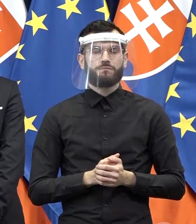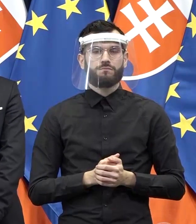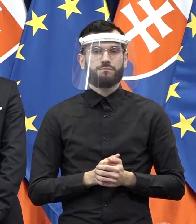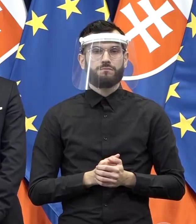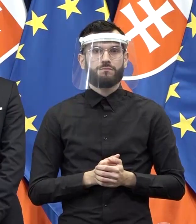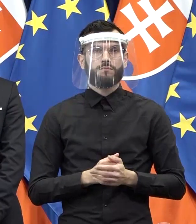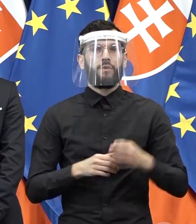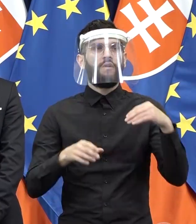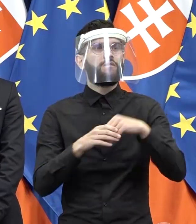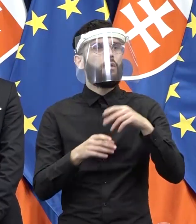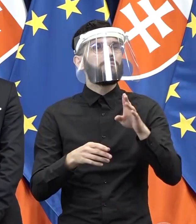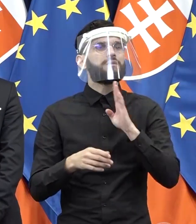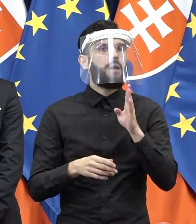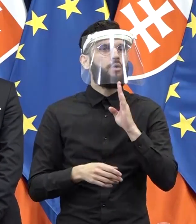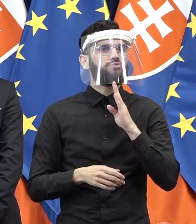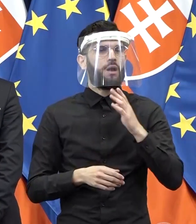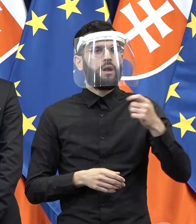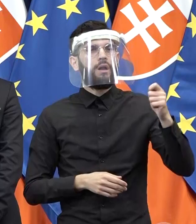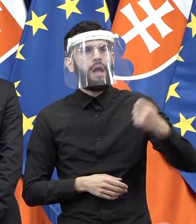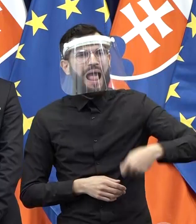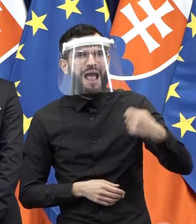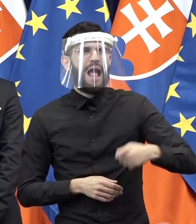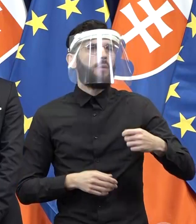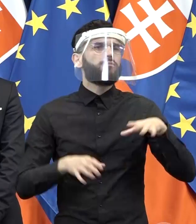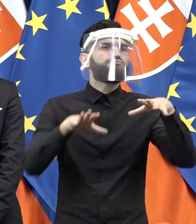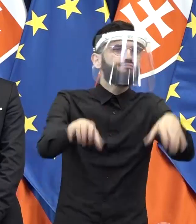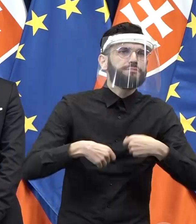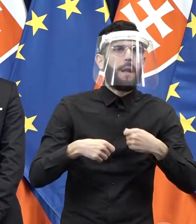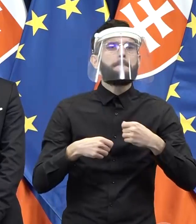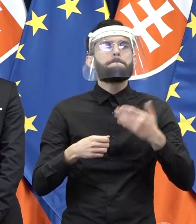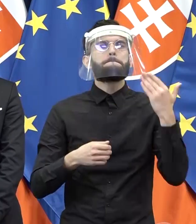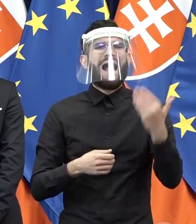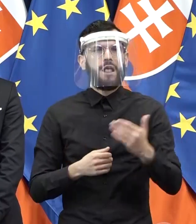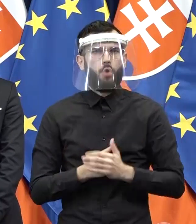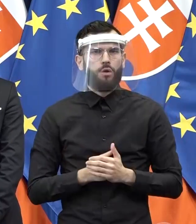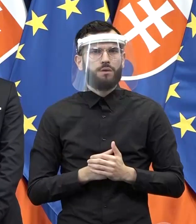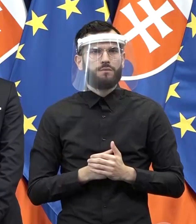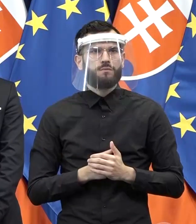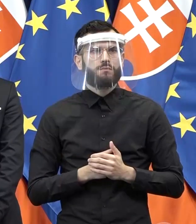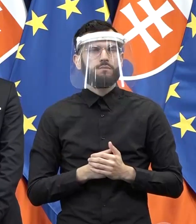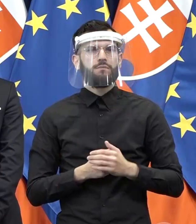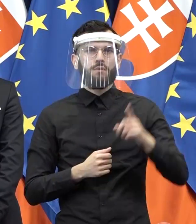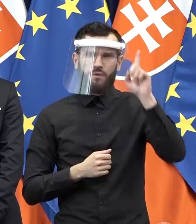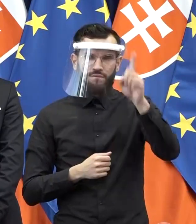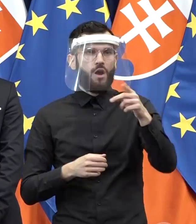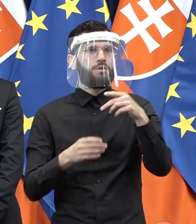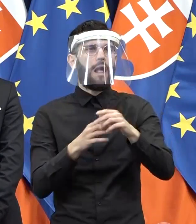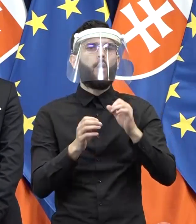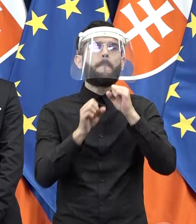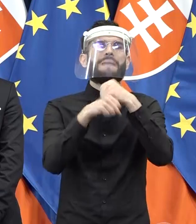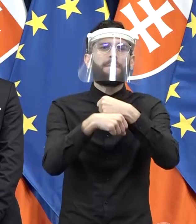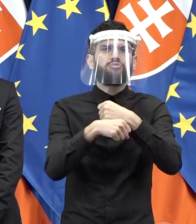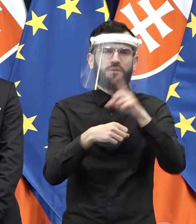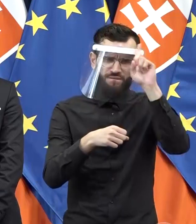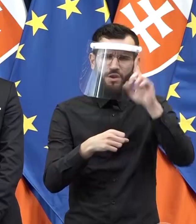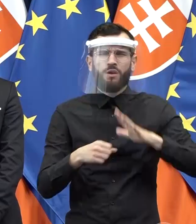dražobného práva alebo k exekúcii majetku. Čiže opäť premlka. Jednoducho sme v období, kedy